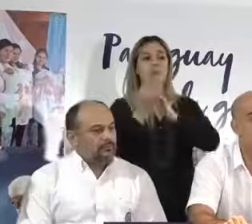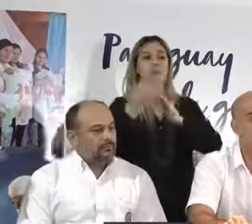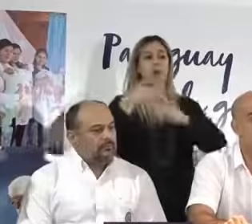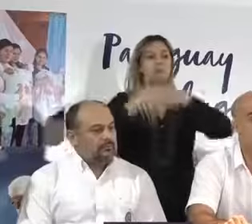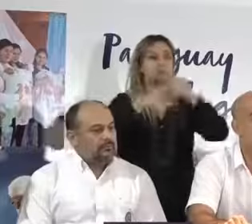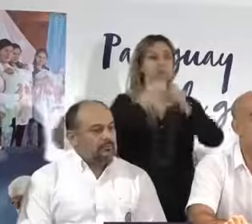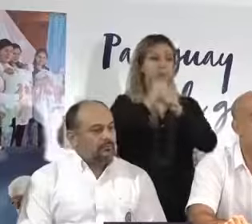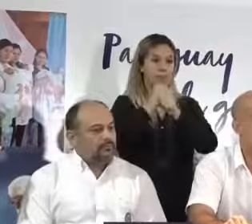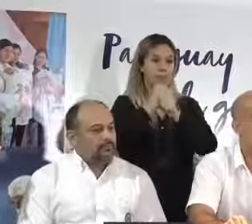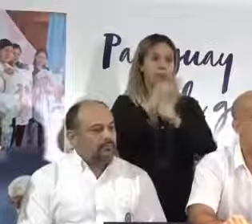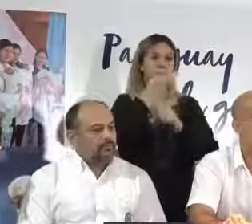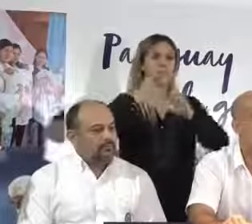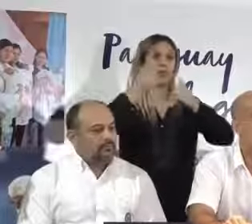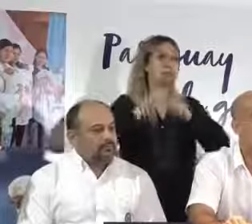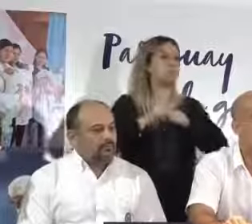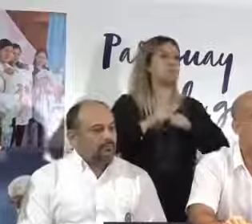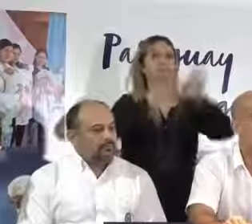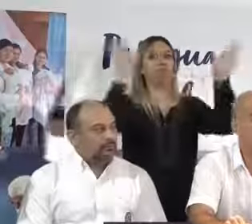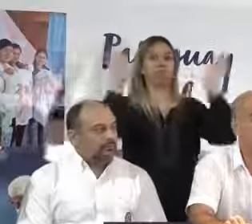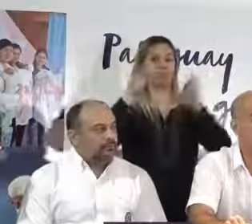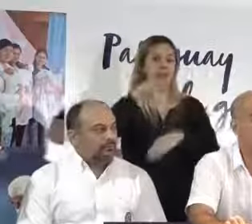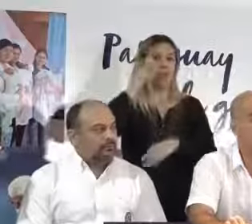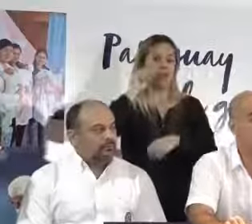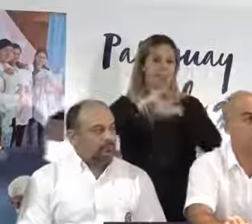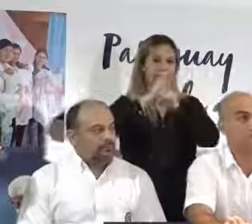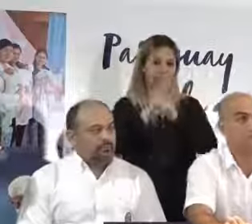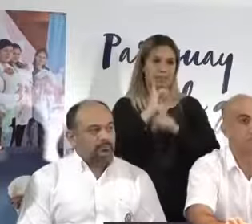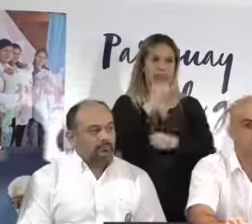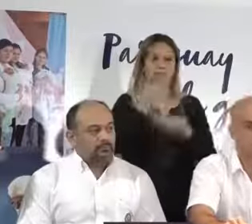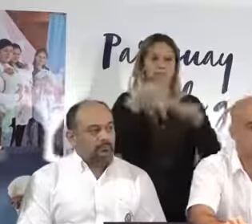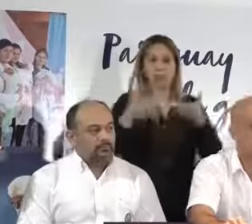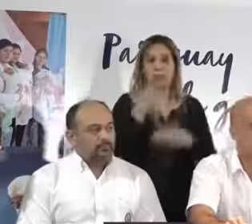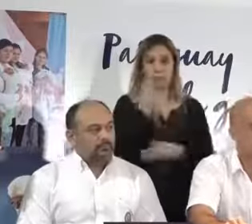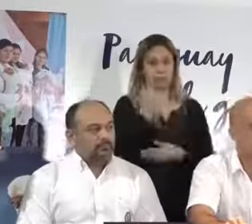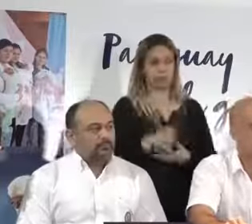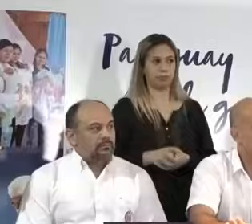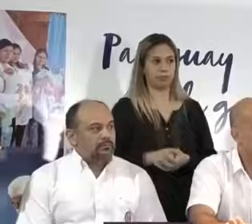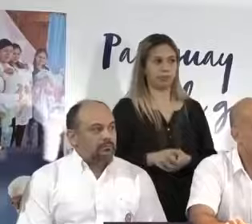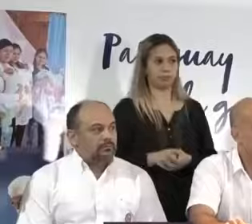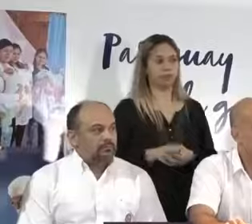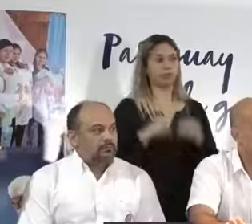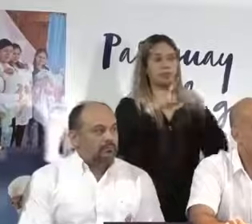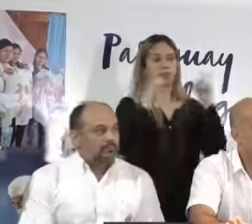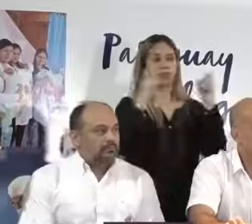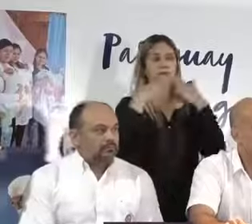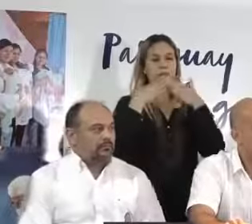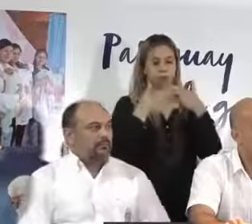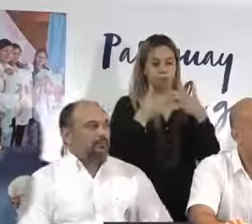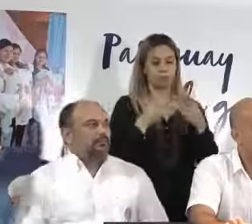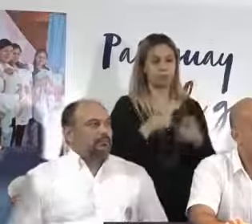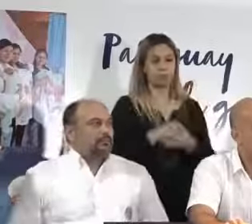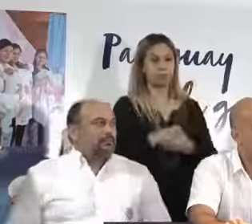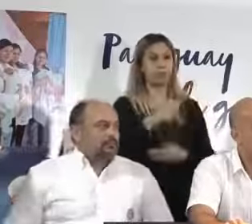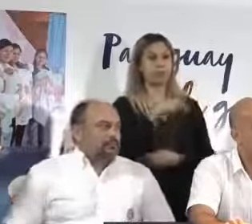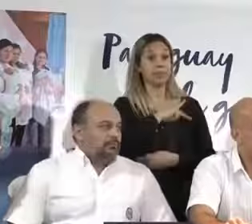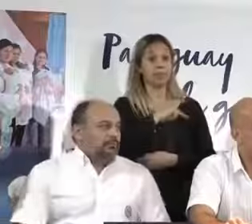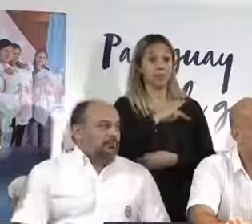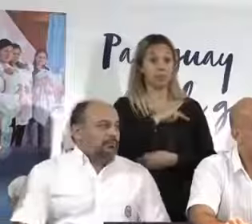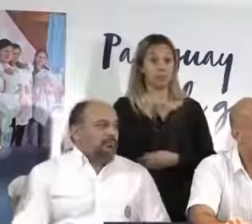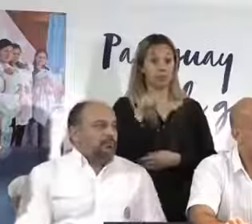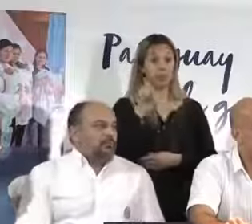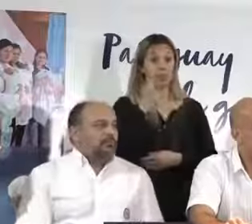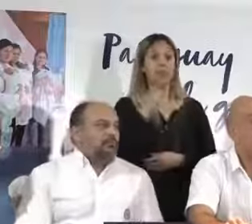está aprobado, desarrollado y efectivo en este mismo momento. Ministro, varias consultas. Ha dicho que era una persona de 32 años.